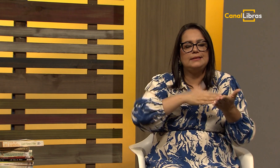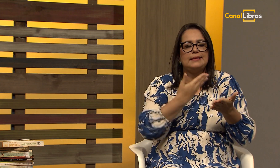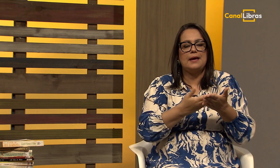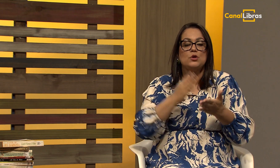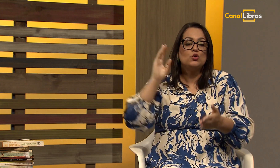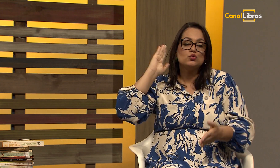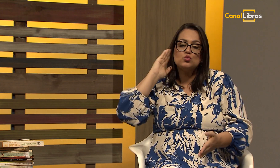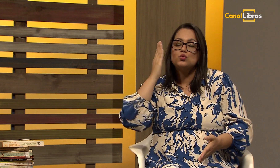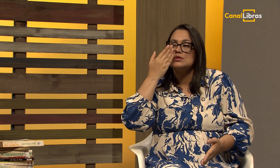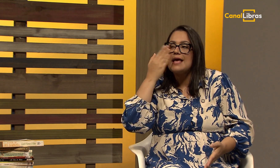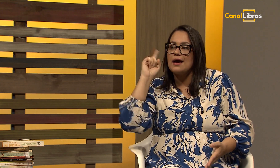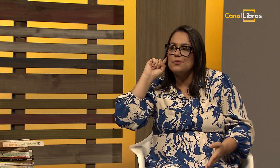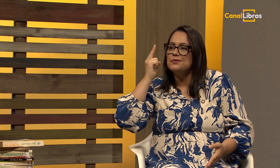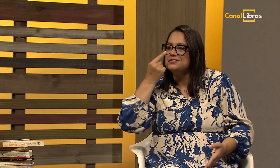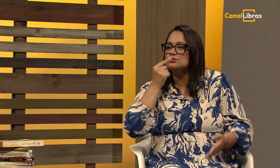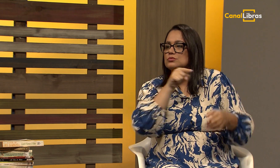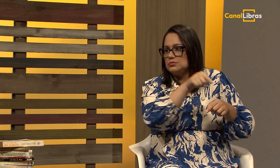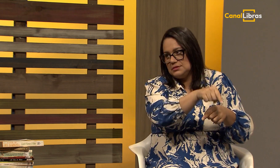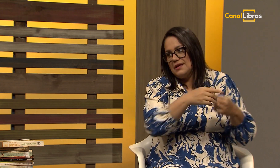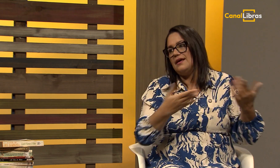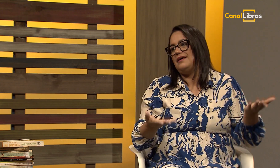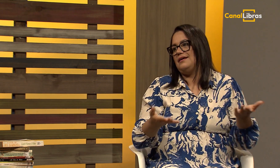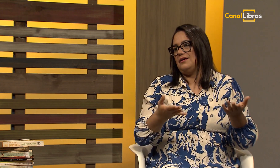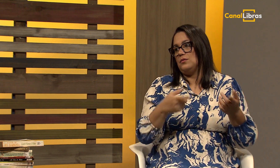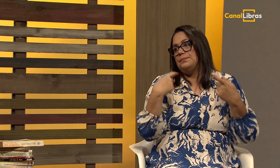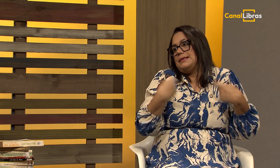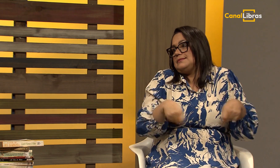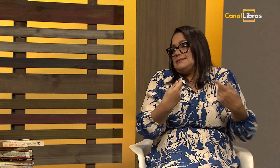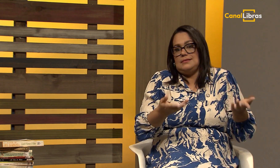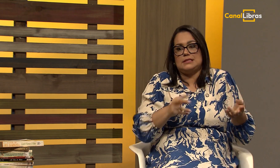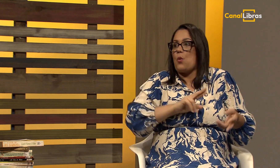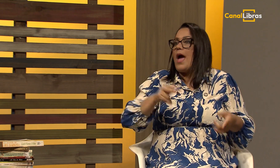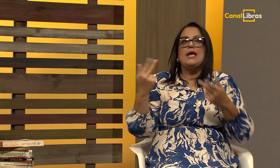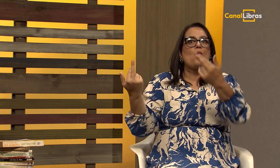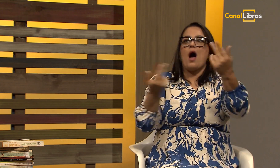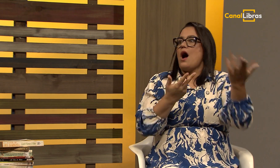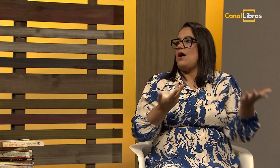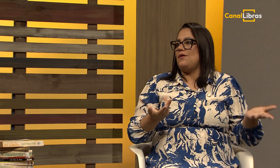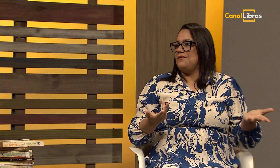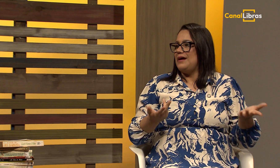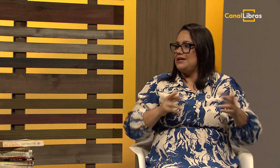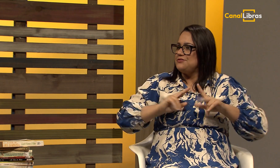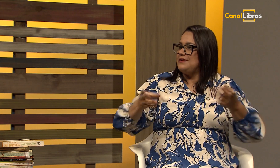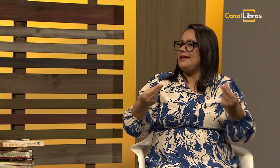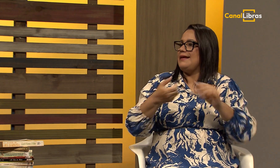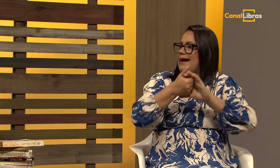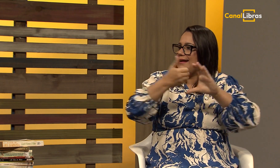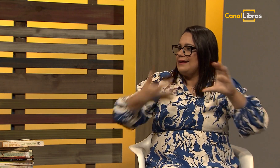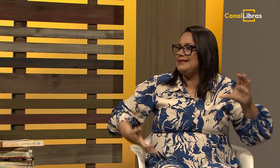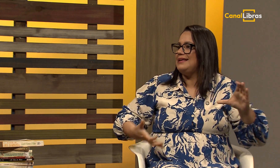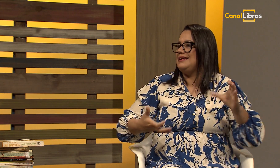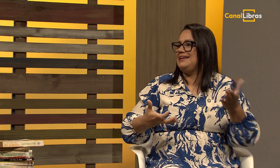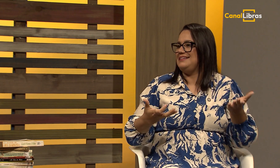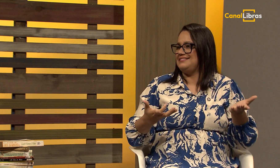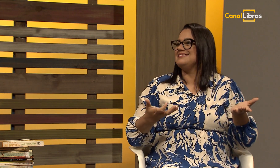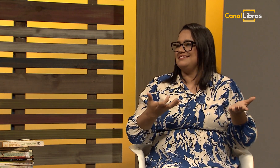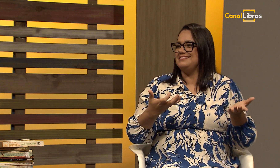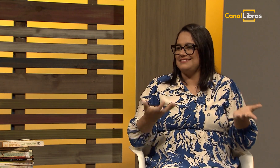exemplo, para atender surdos cegos, porque não são formações iguais. Há as suas características específicas, como a